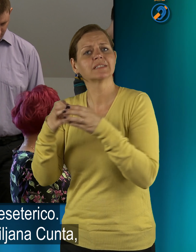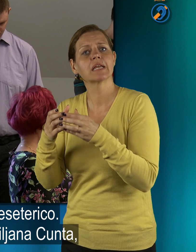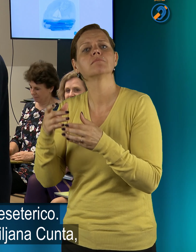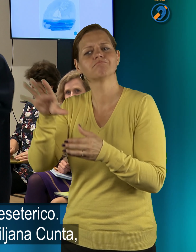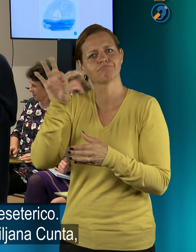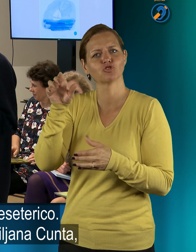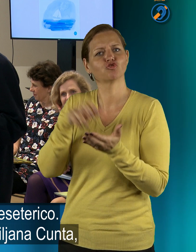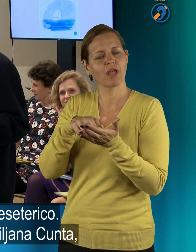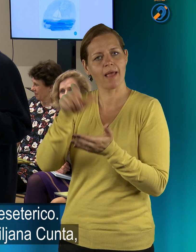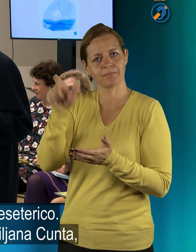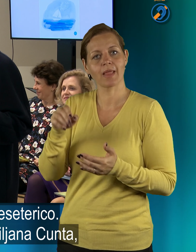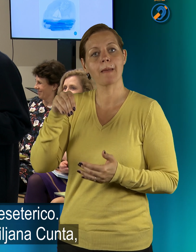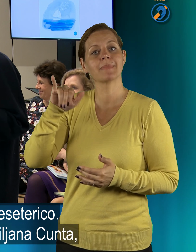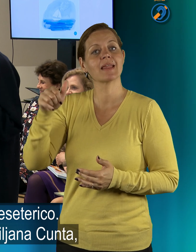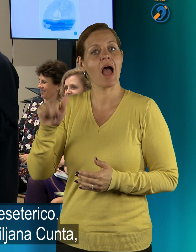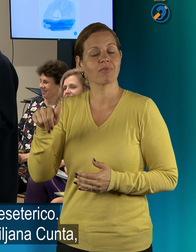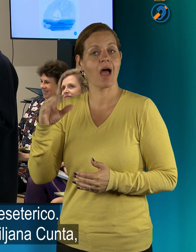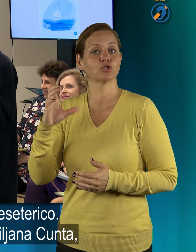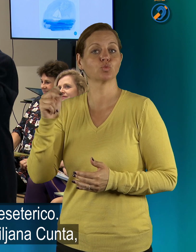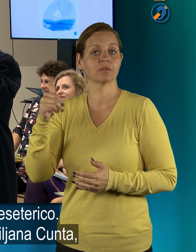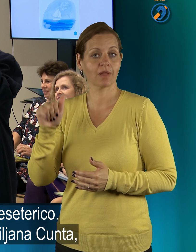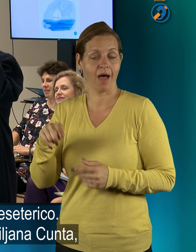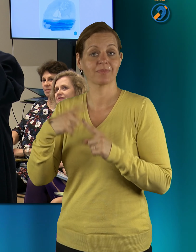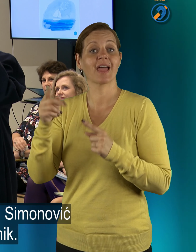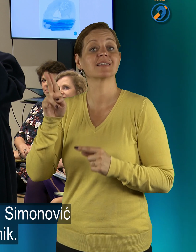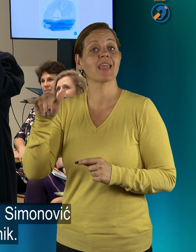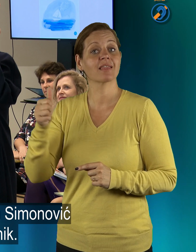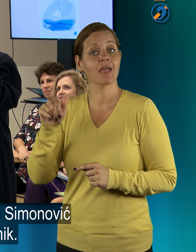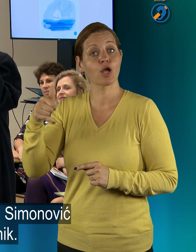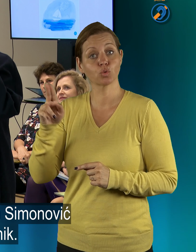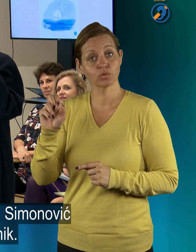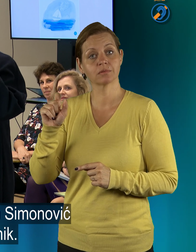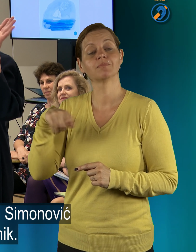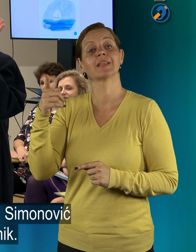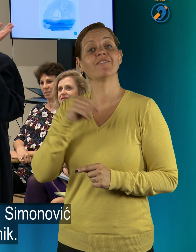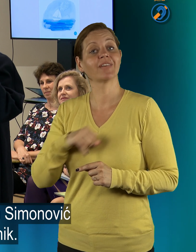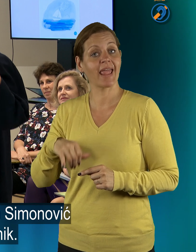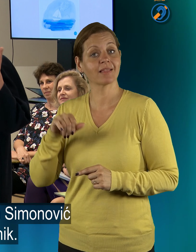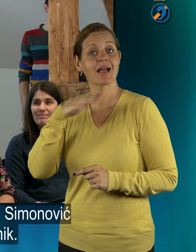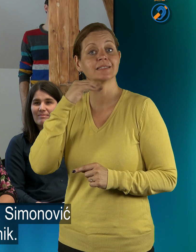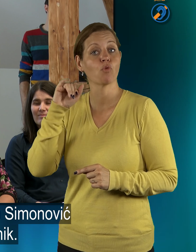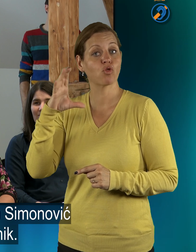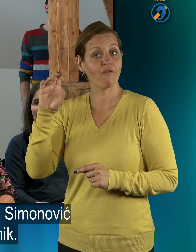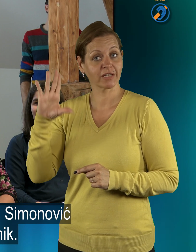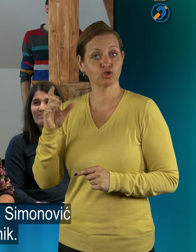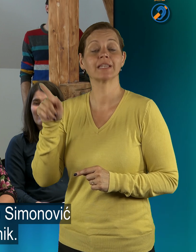V komisiji so bili še Miljana Cunta, Ksenija Jus, Ifigenija Simonovič in Ivo Stropnik.